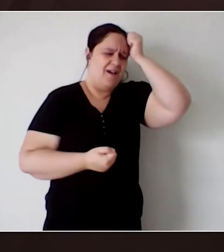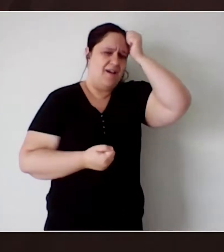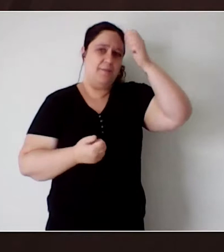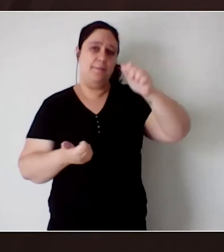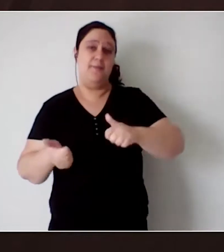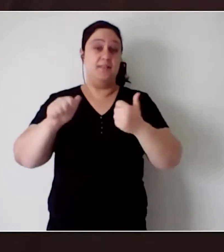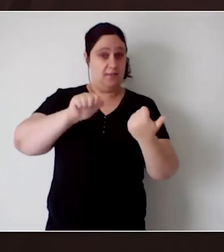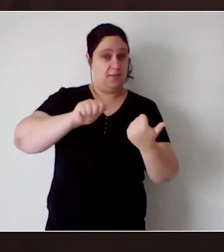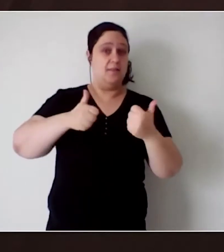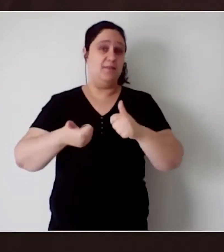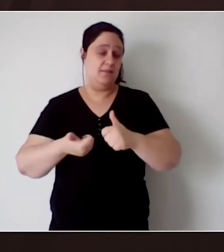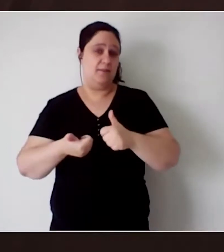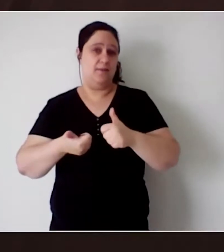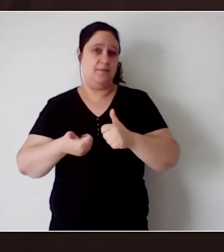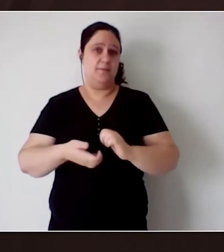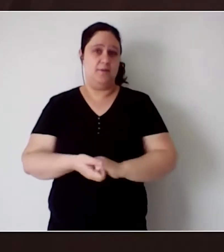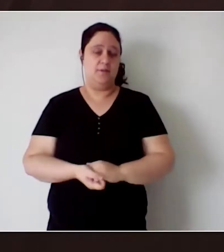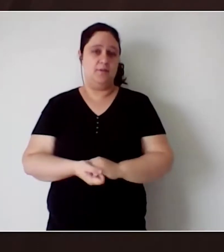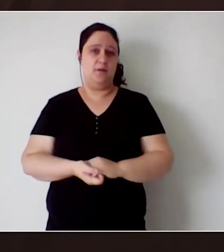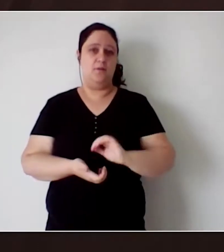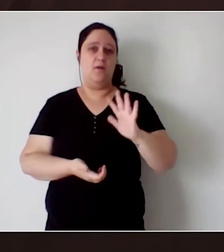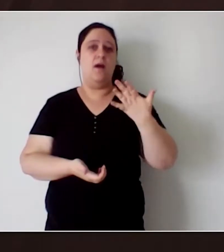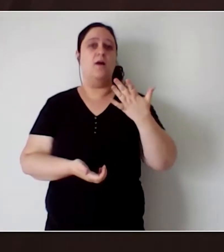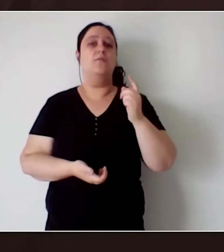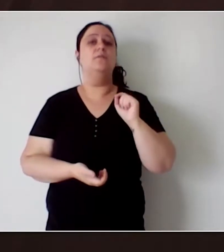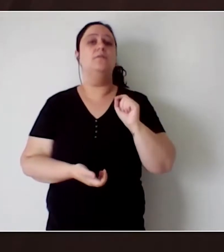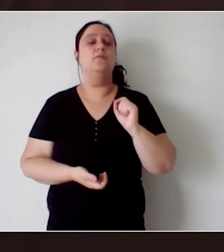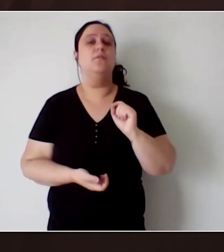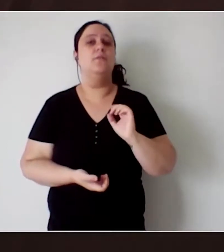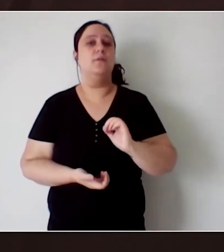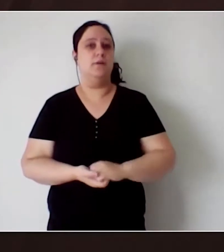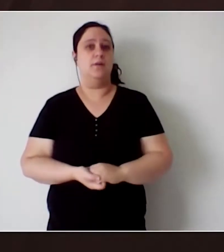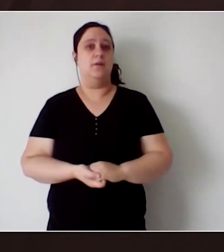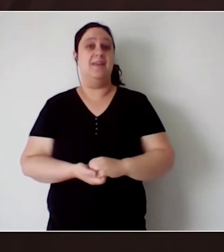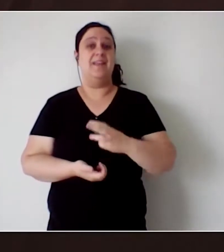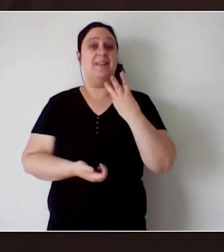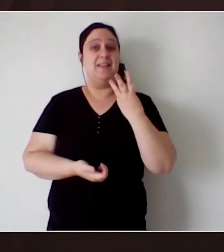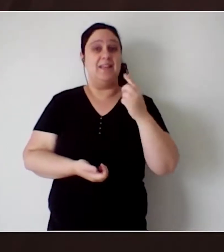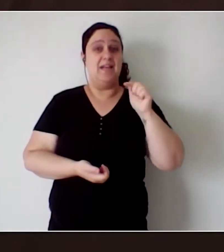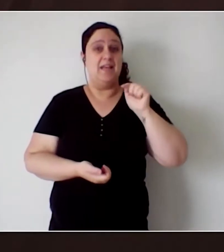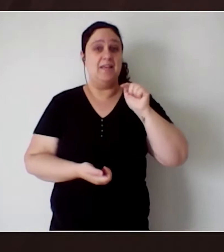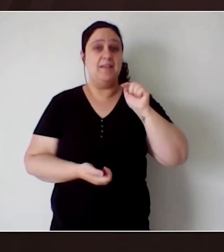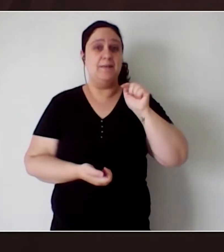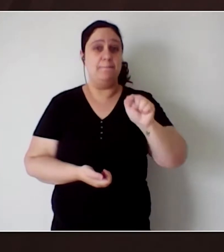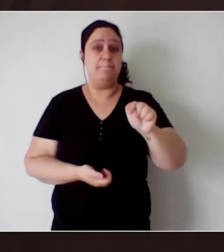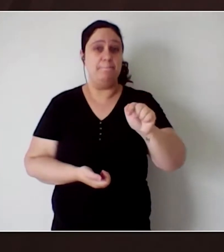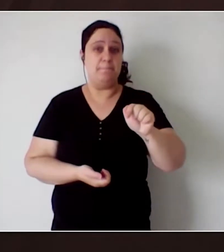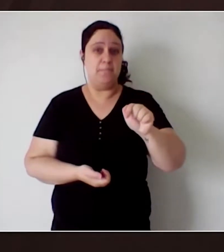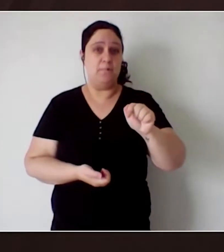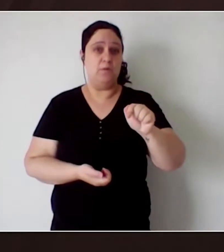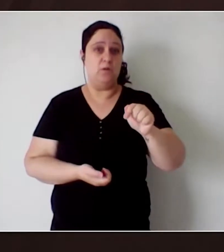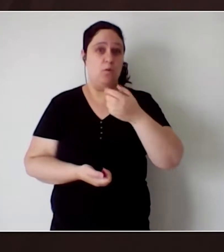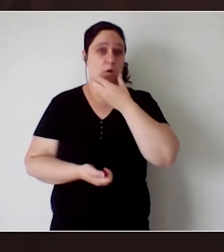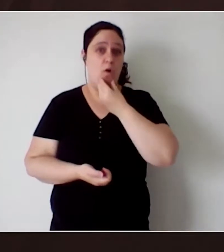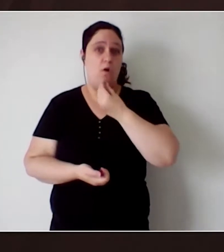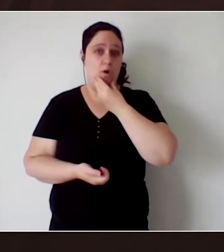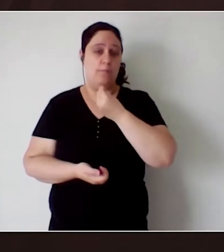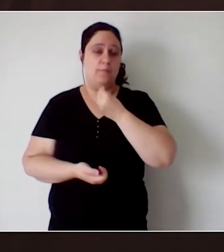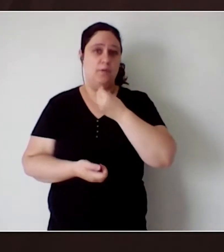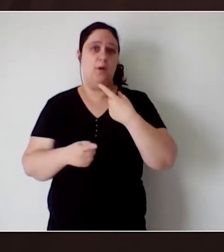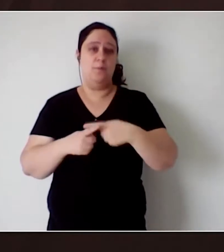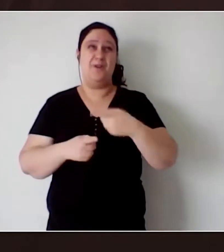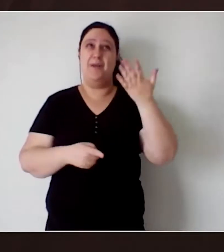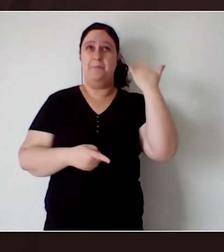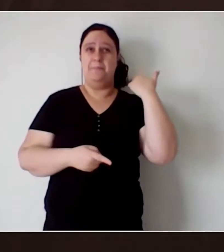aconteceu? Naquele mesmo dia, 3.000 homens, porque naquele tempo não se contavam mulheres e crianças.